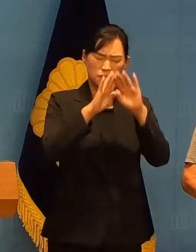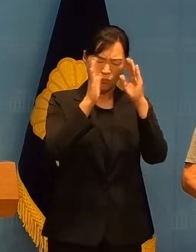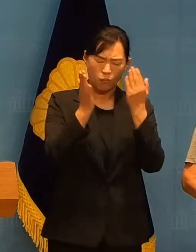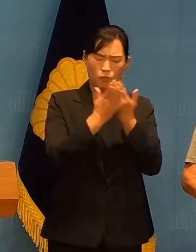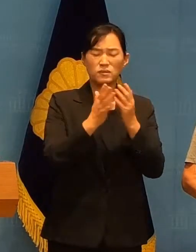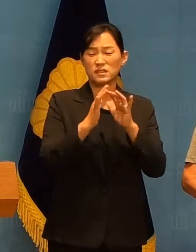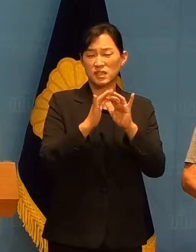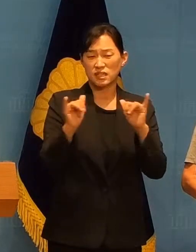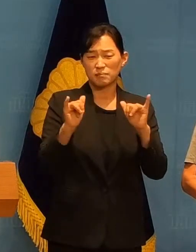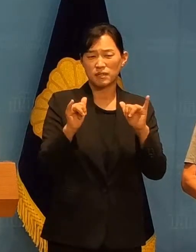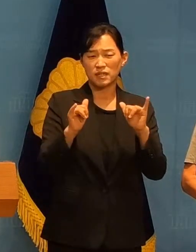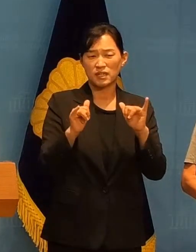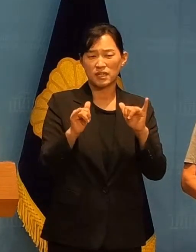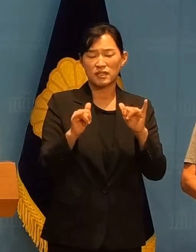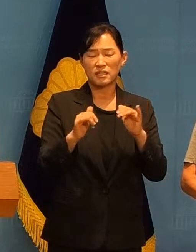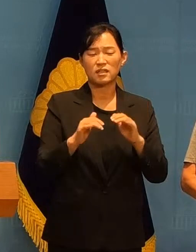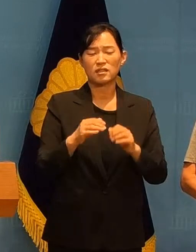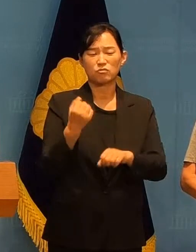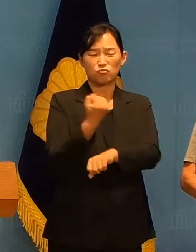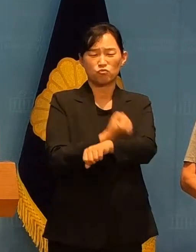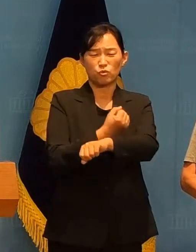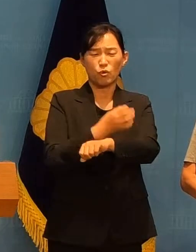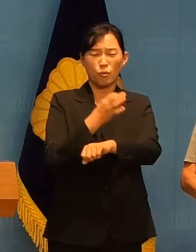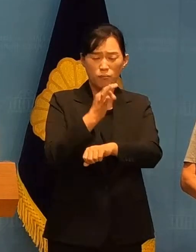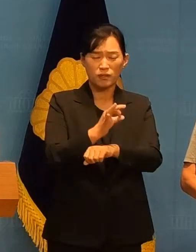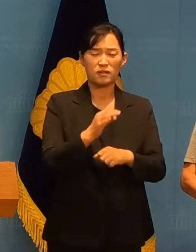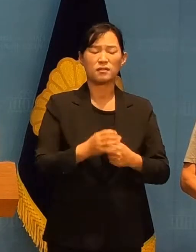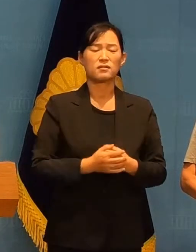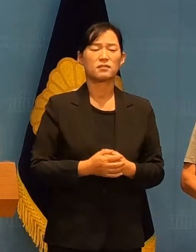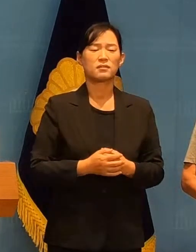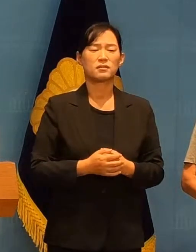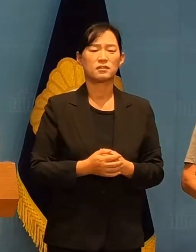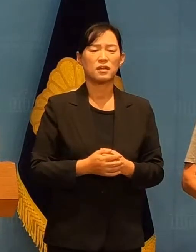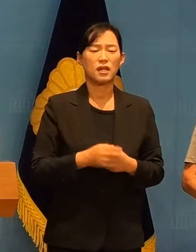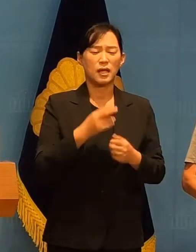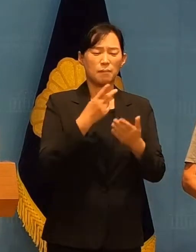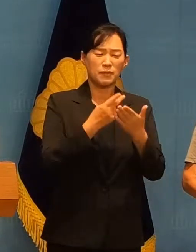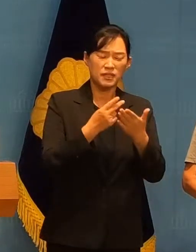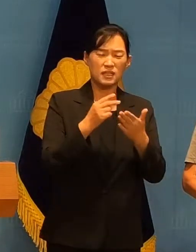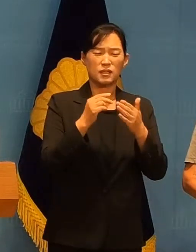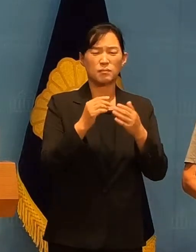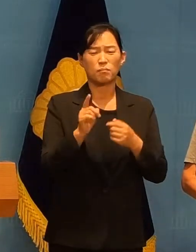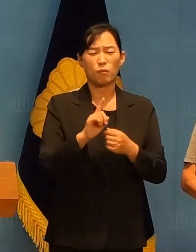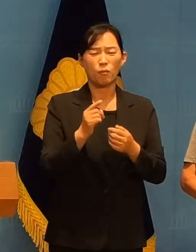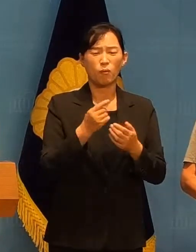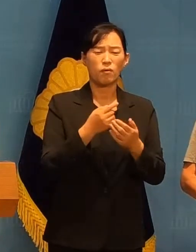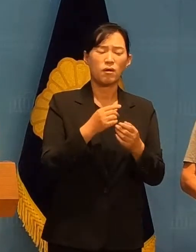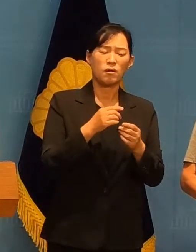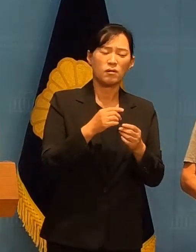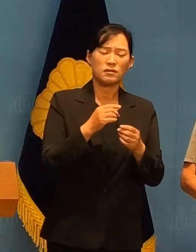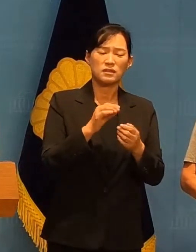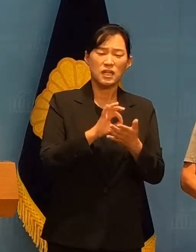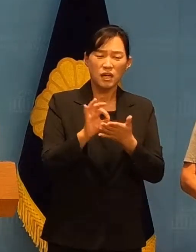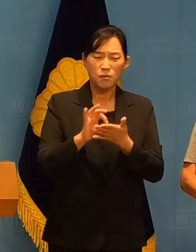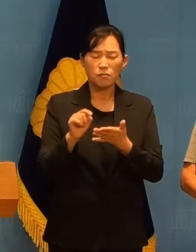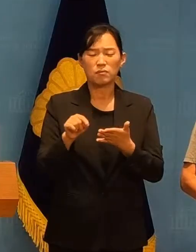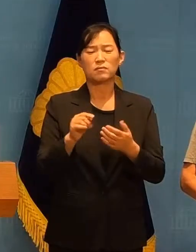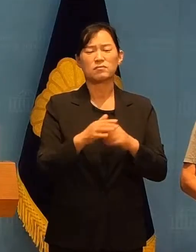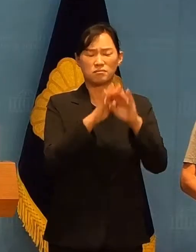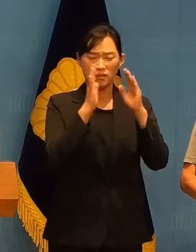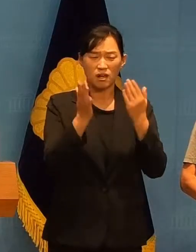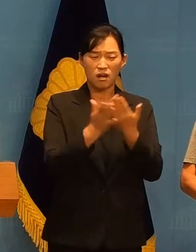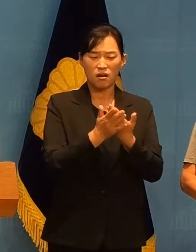인건비, 하다못해 견출, 비닐 보양 비용까지 불법 다단계 하도급